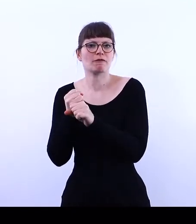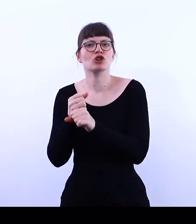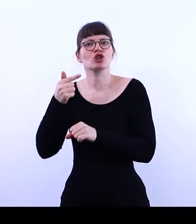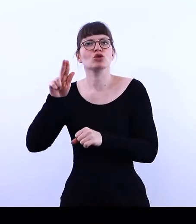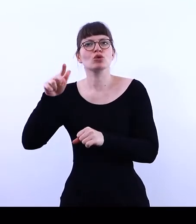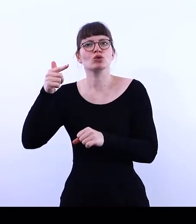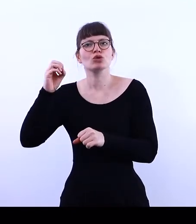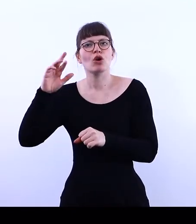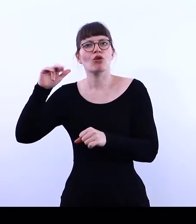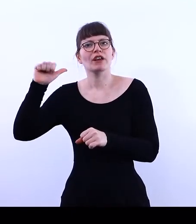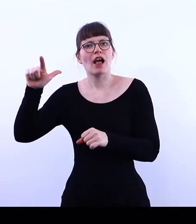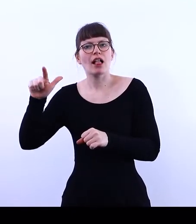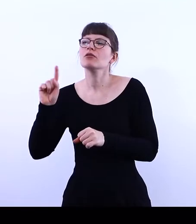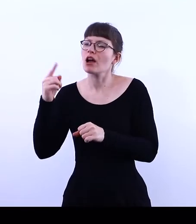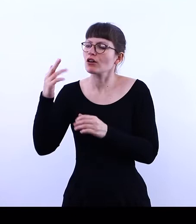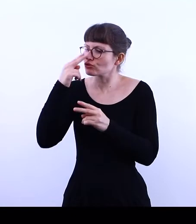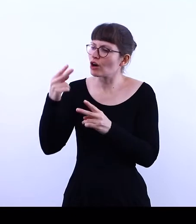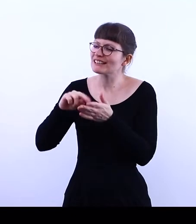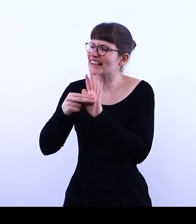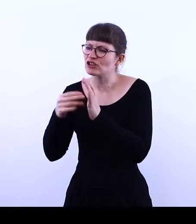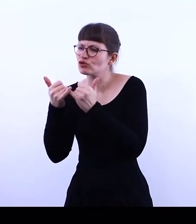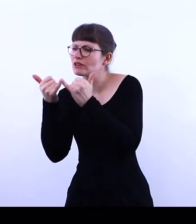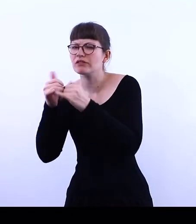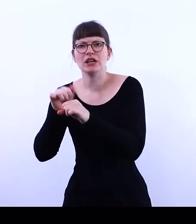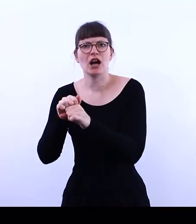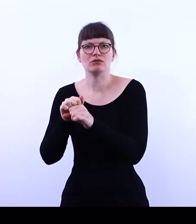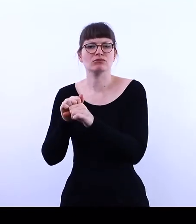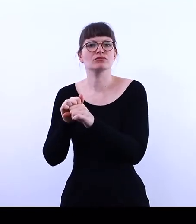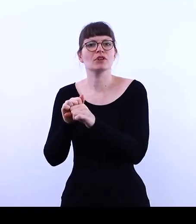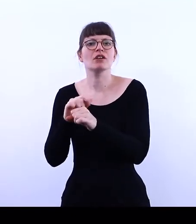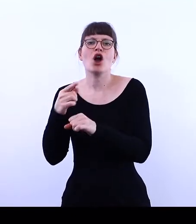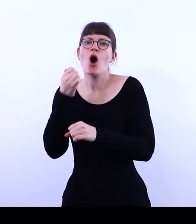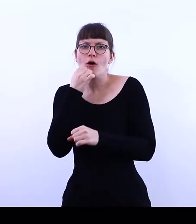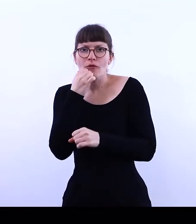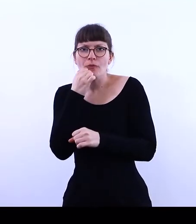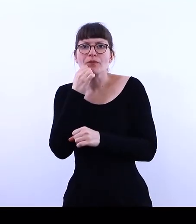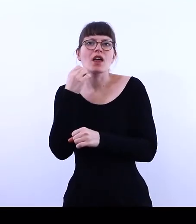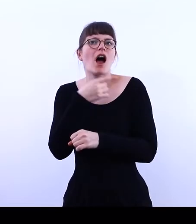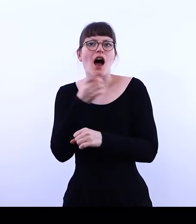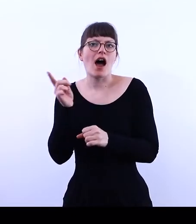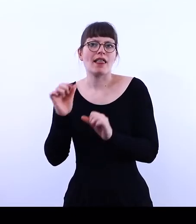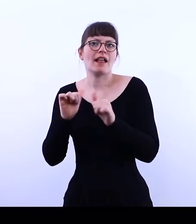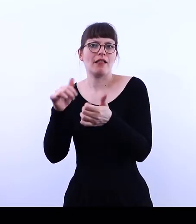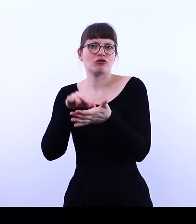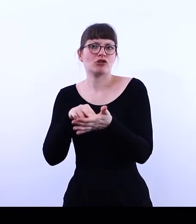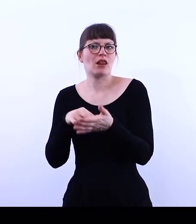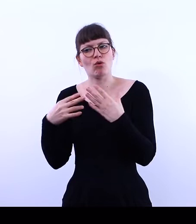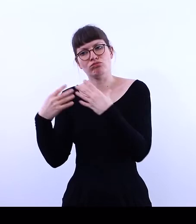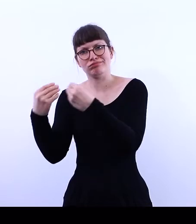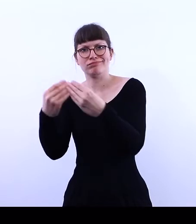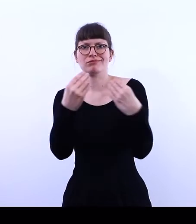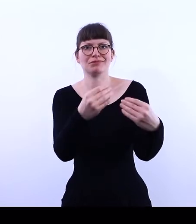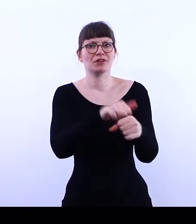technisch mit den Fragen des Livestreaming auseinandergesetzt haben und da hoffentlich auch anderen eine Hilfestellung geben konnten